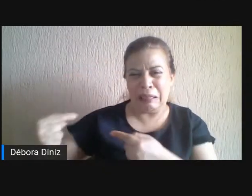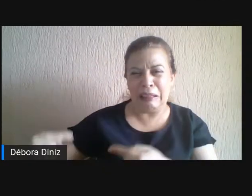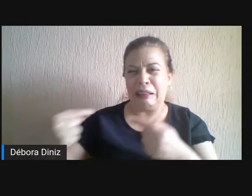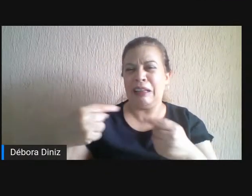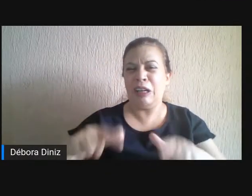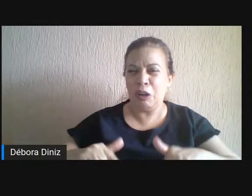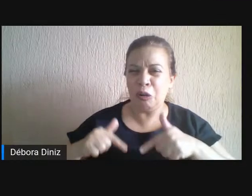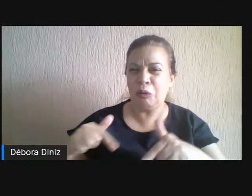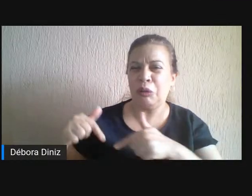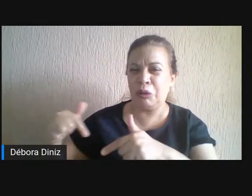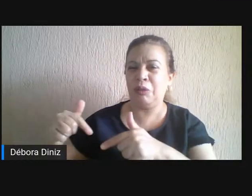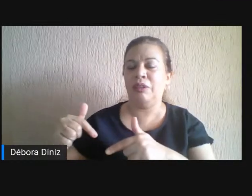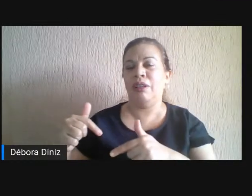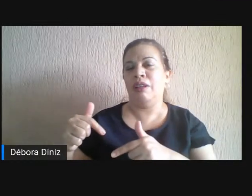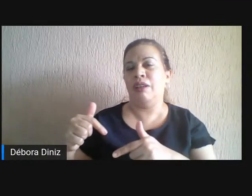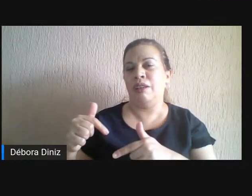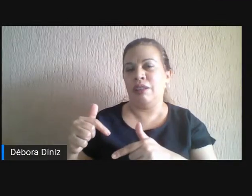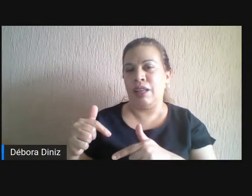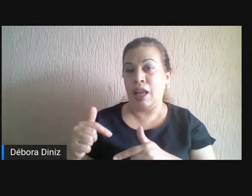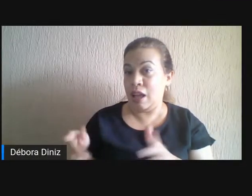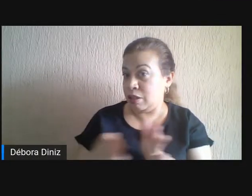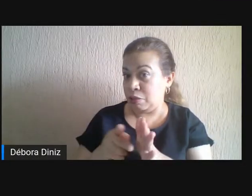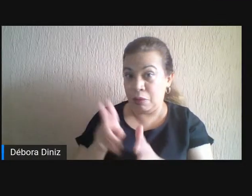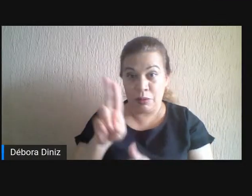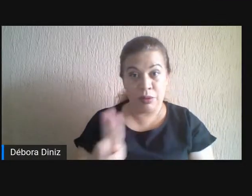si. Né?